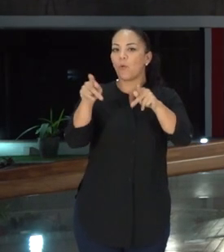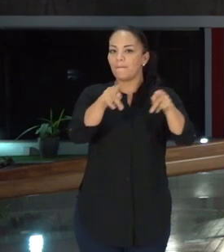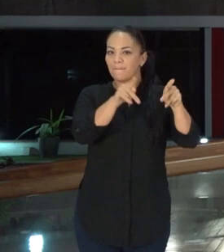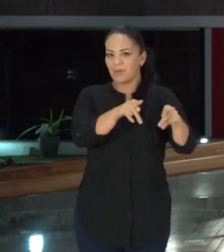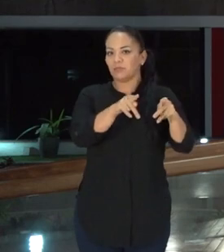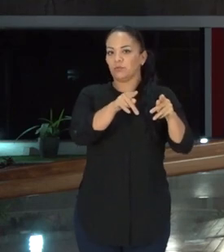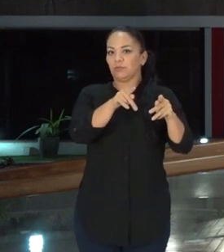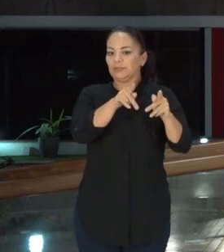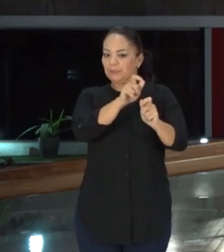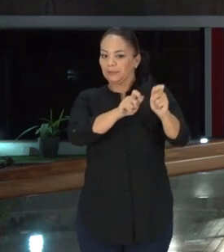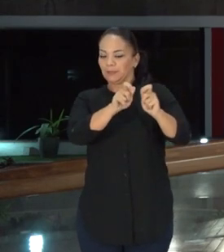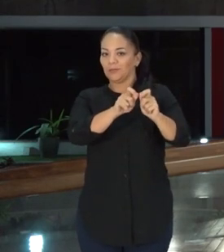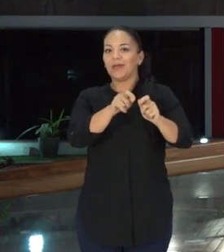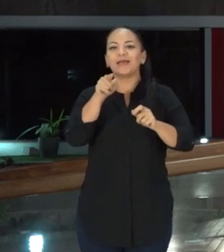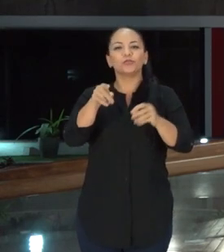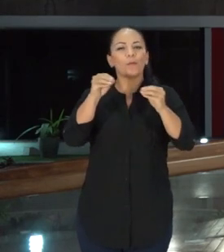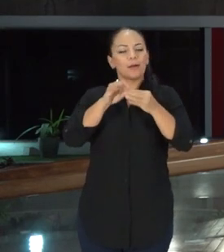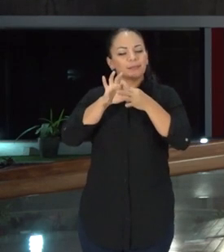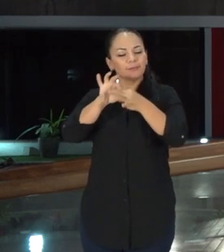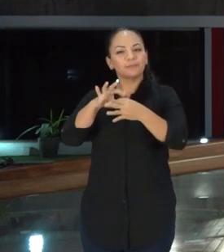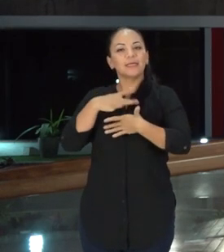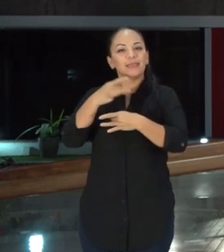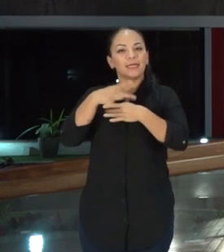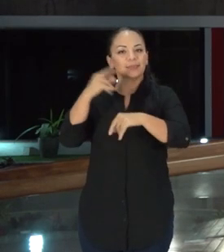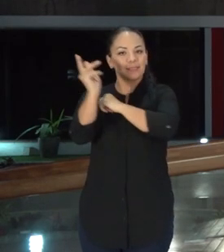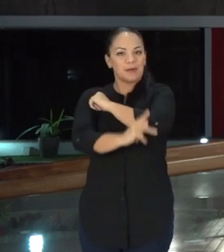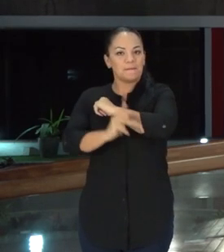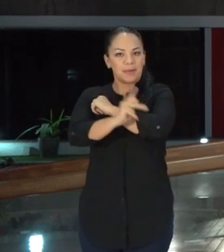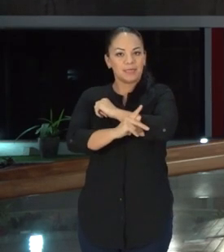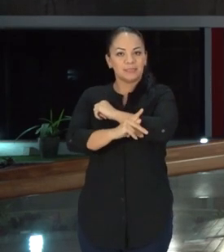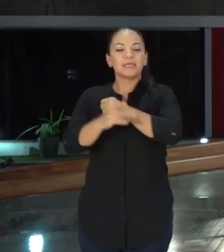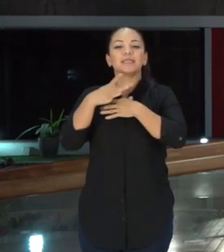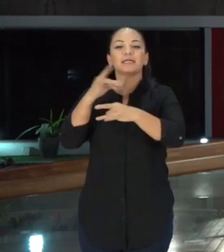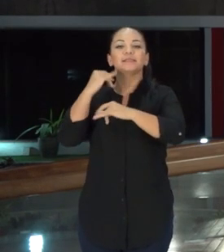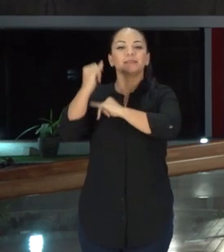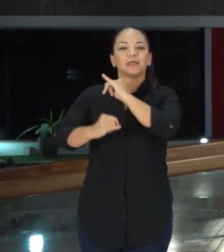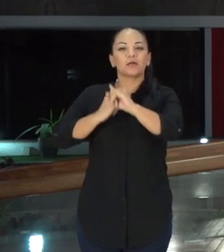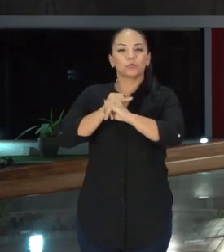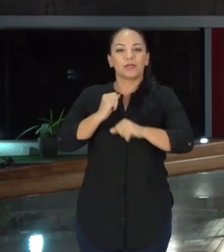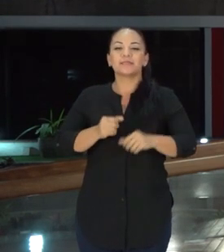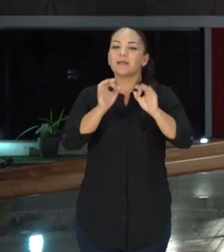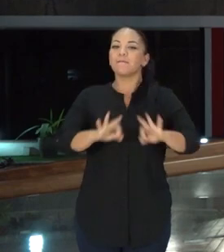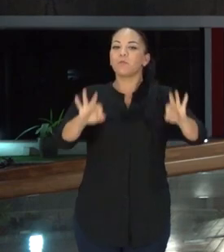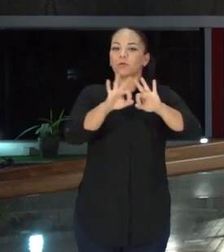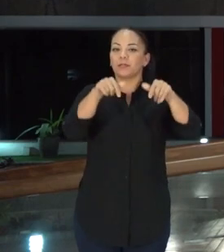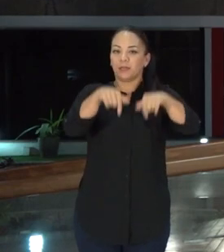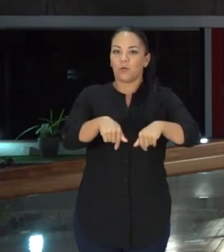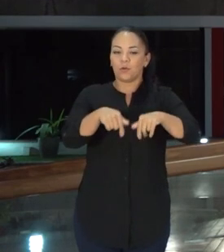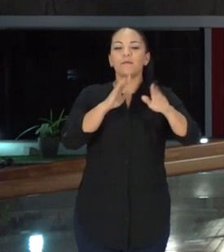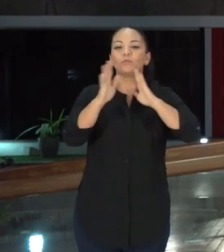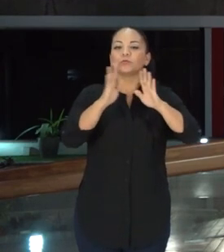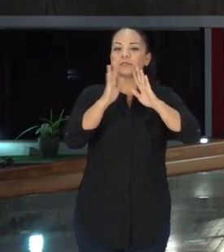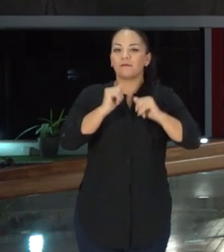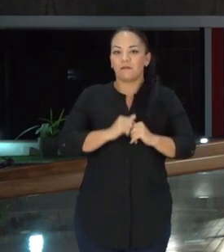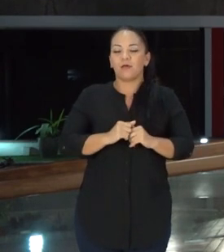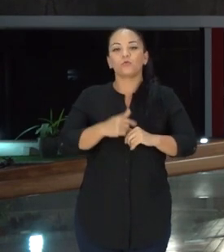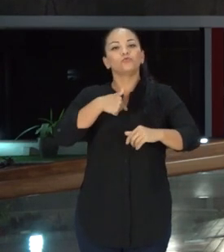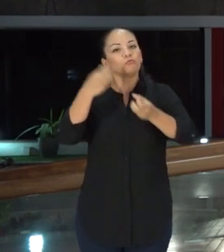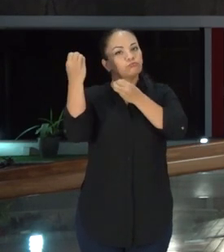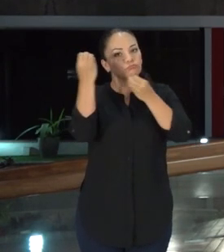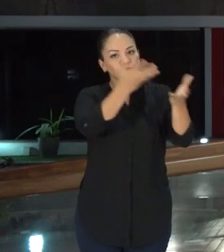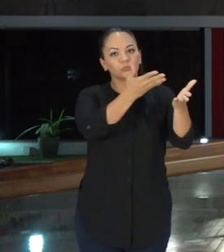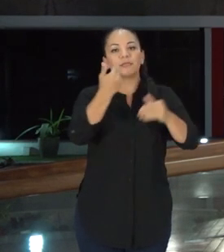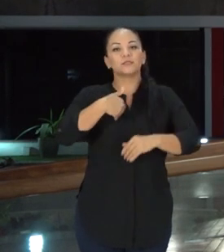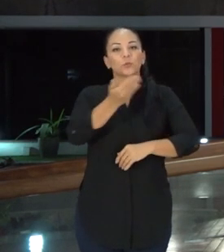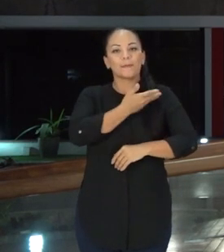también con intereses nacionales, intereses del país. Así que en lo fundamental, hoy pues hemos conversado, le informé al señor